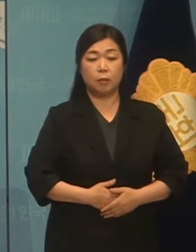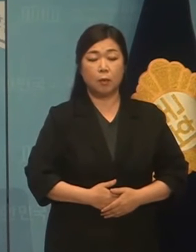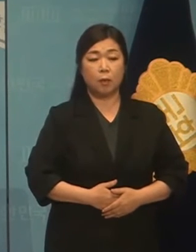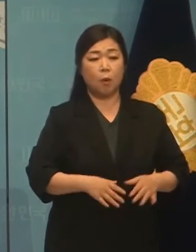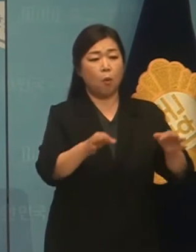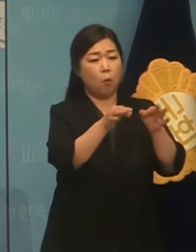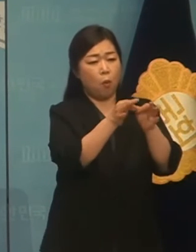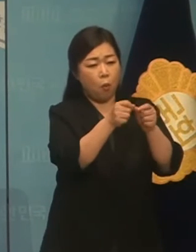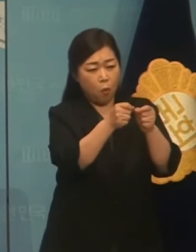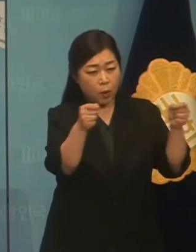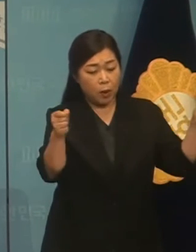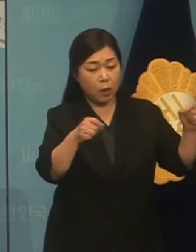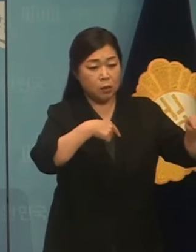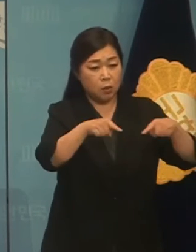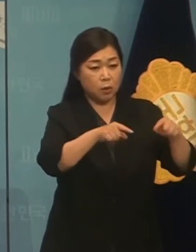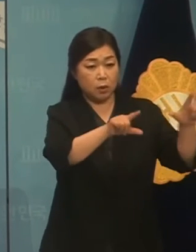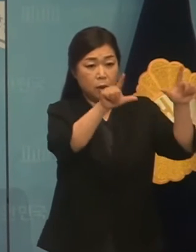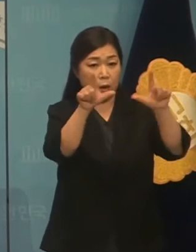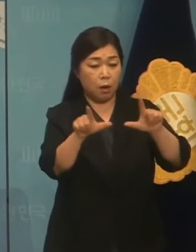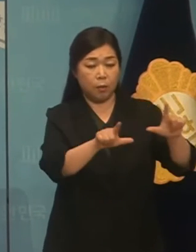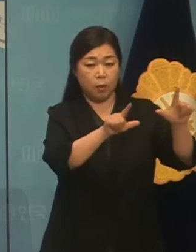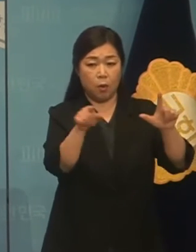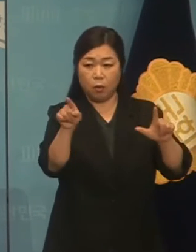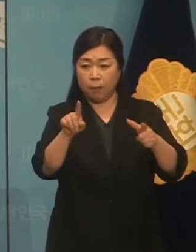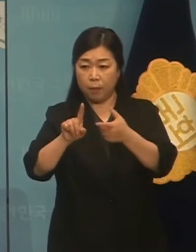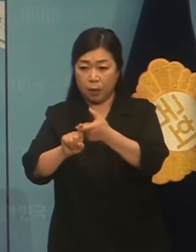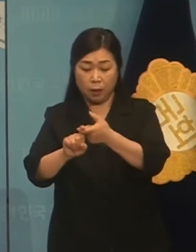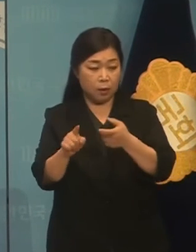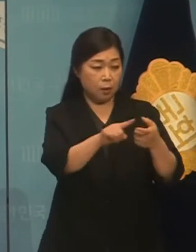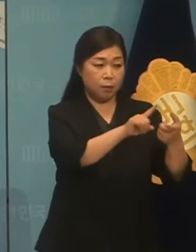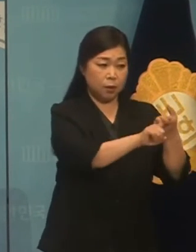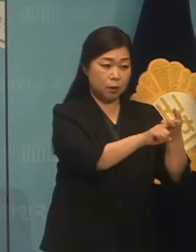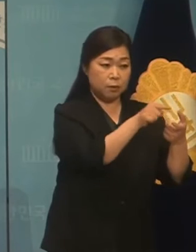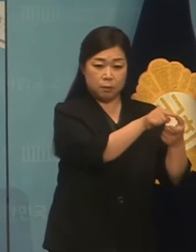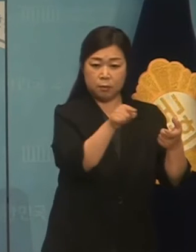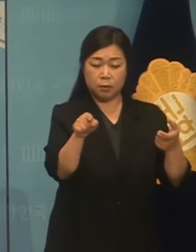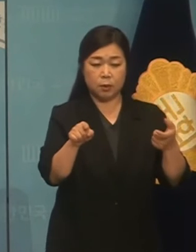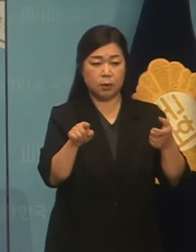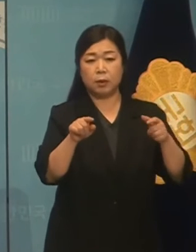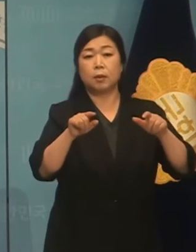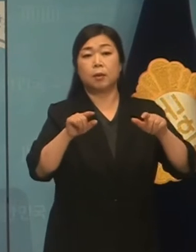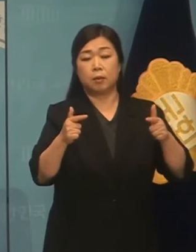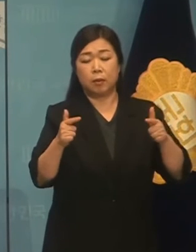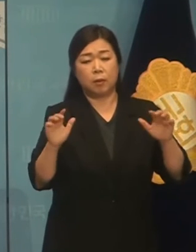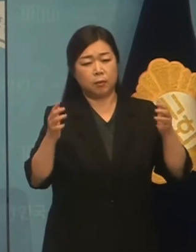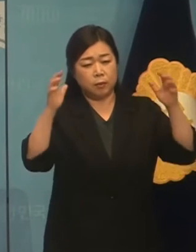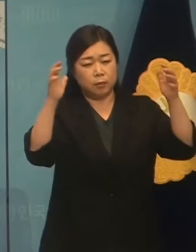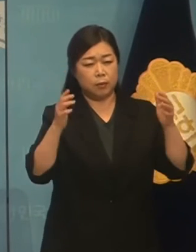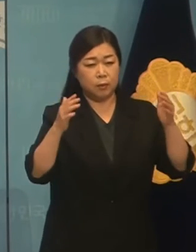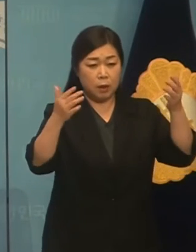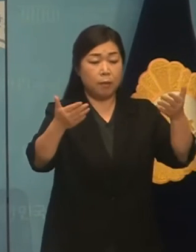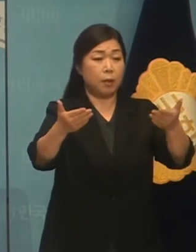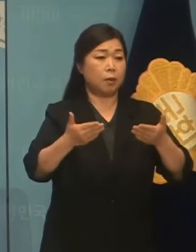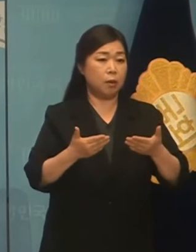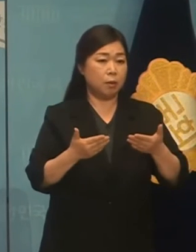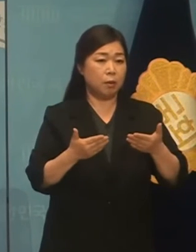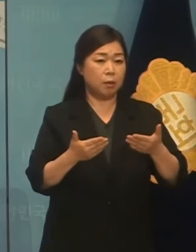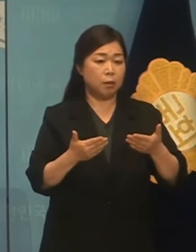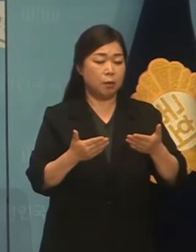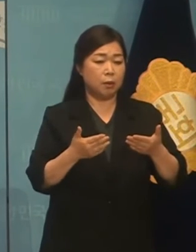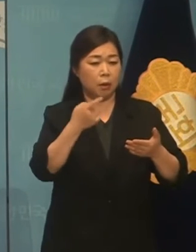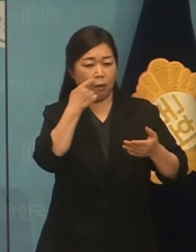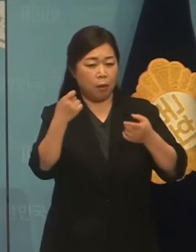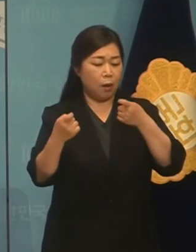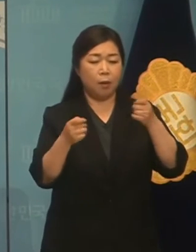오랜 정치 생활 동안 저는 어느 한쪽에 치고 있어서 팬덤의 열광적 박수를 받으려는 유혹을